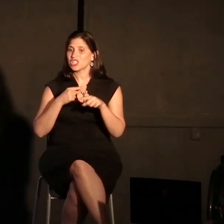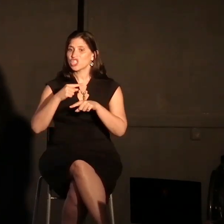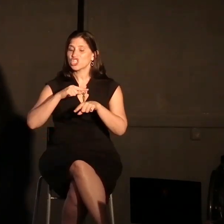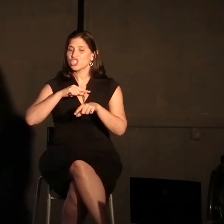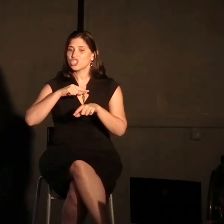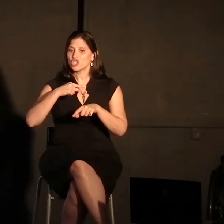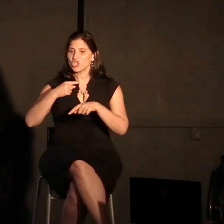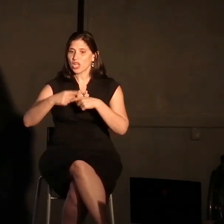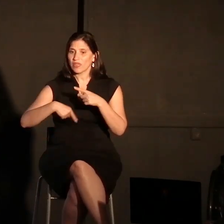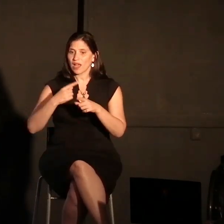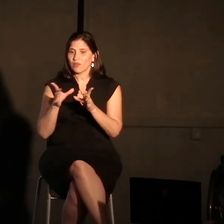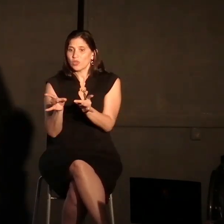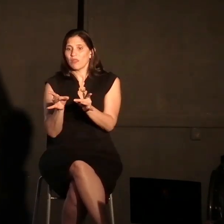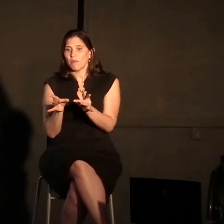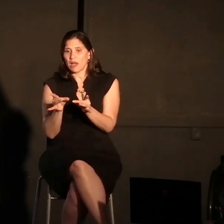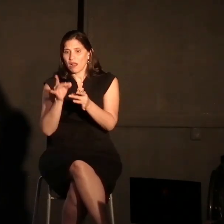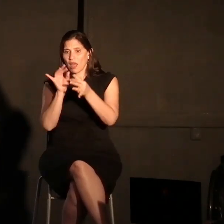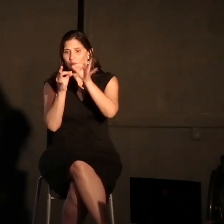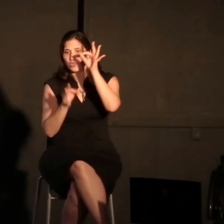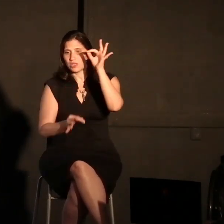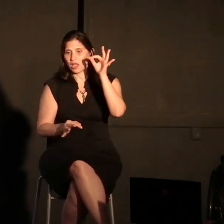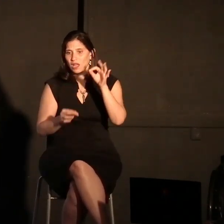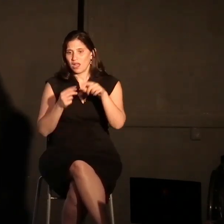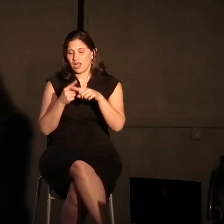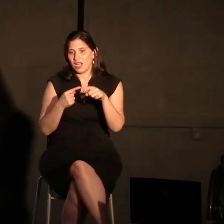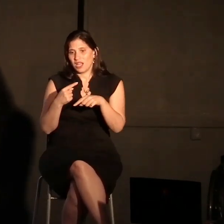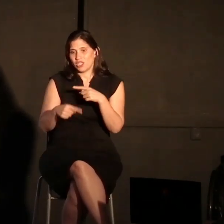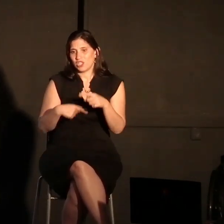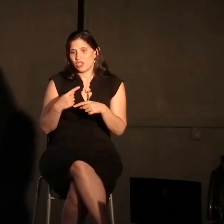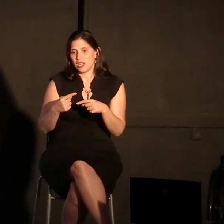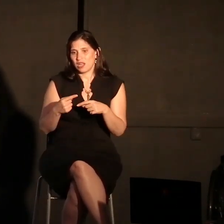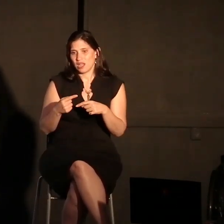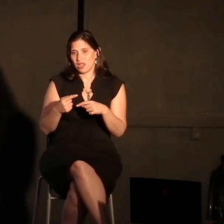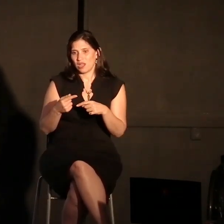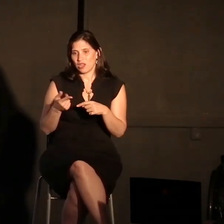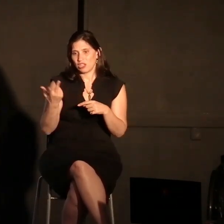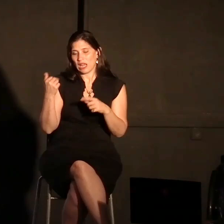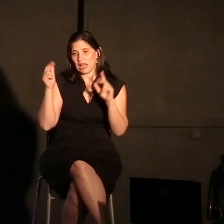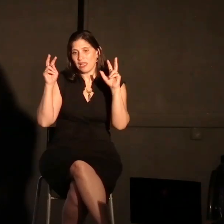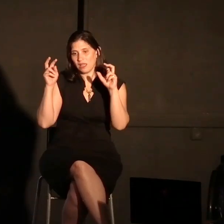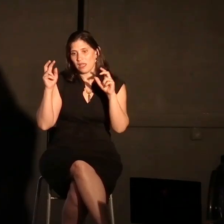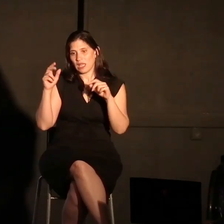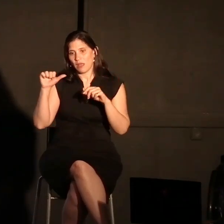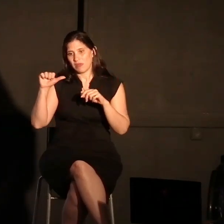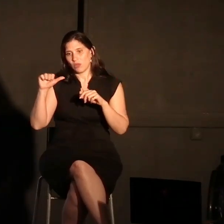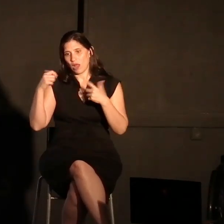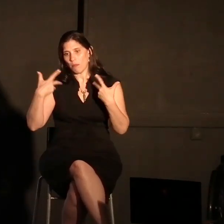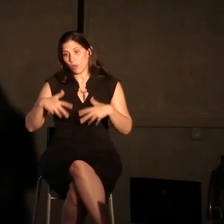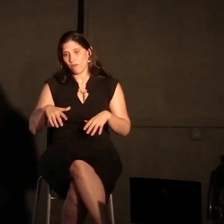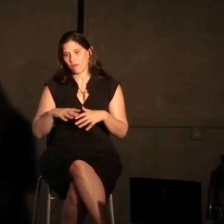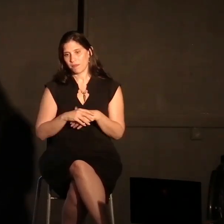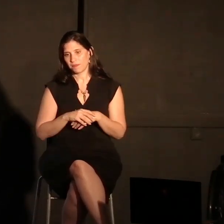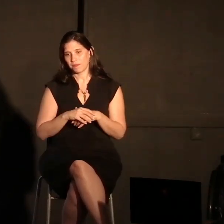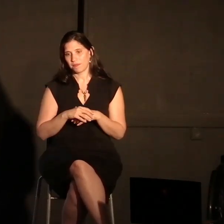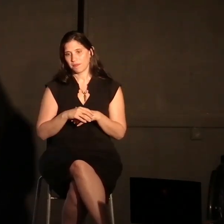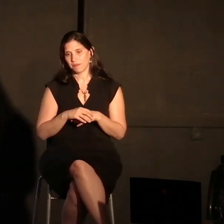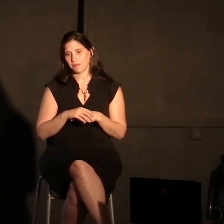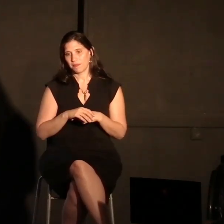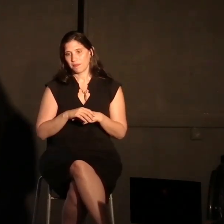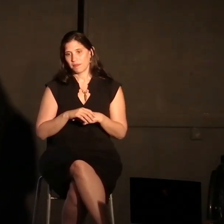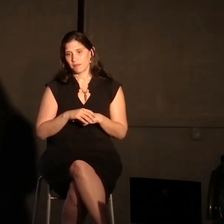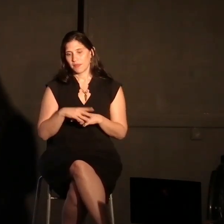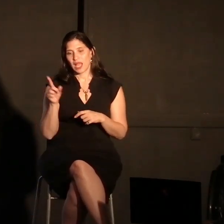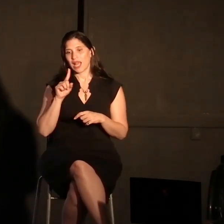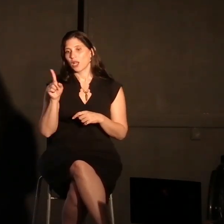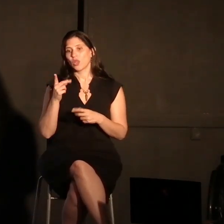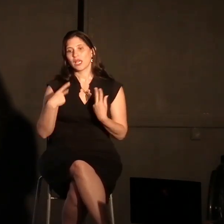והוא בינתיים נדבק לעמוד סדרה חצי שנה שהיה לי אפידורל בגוף ואת לא